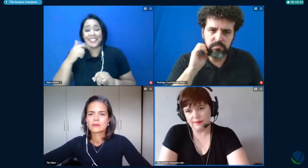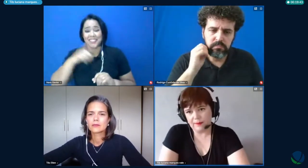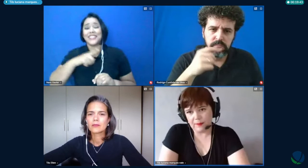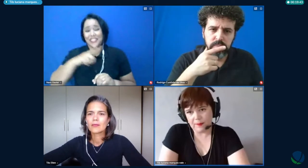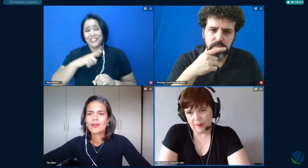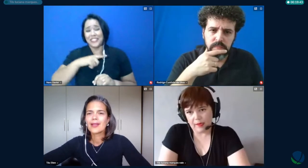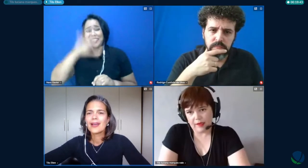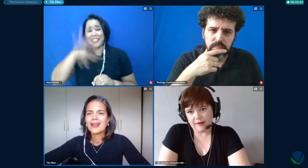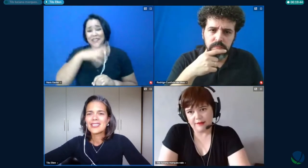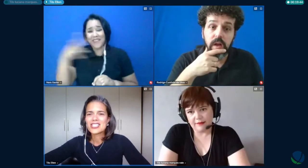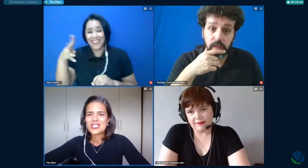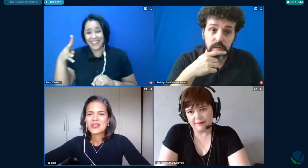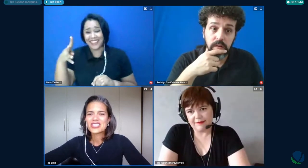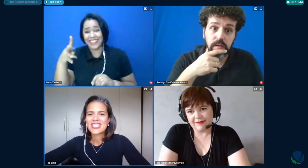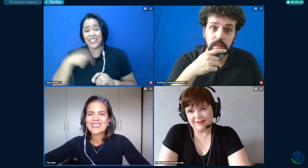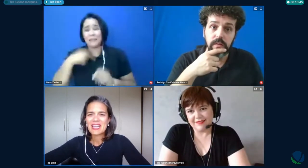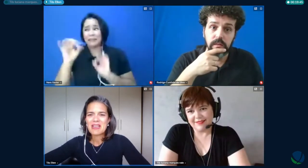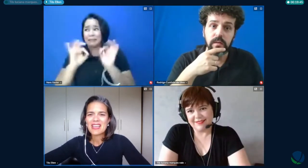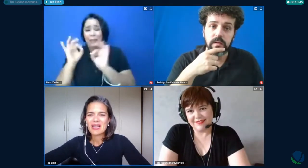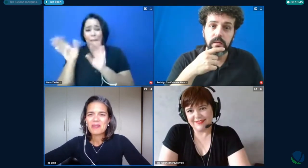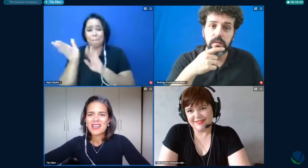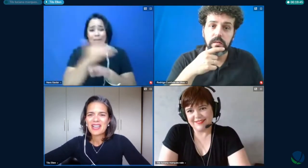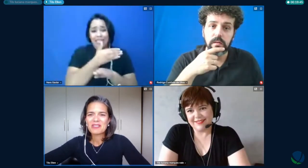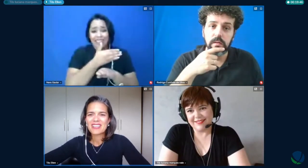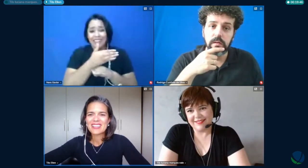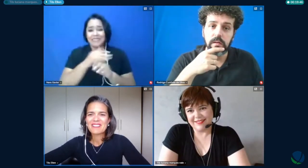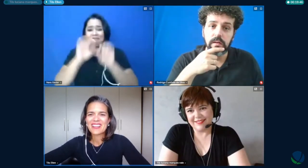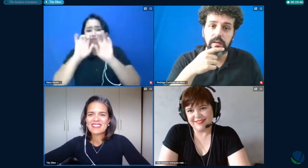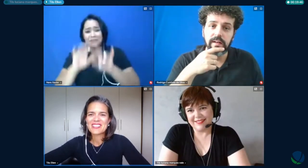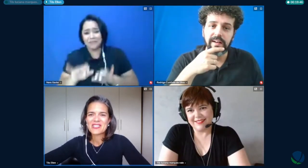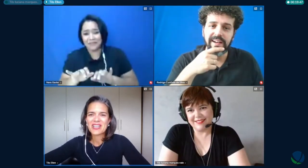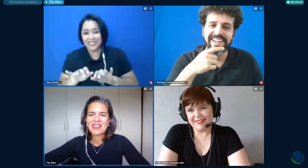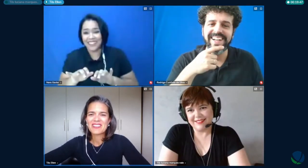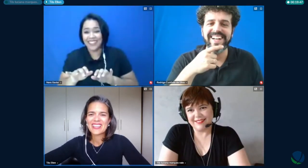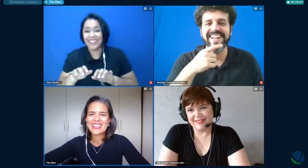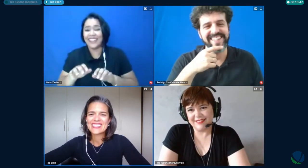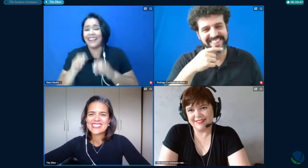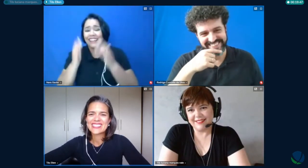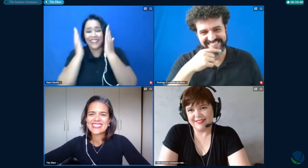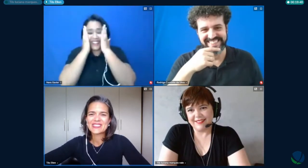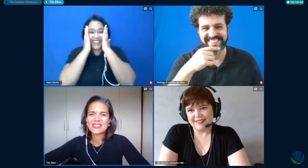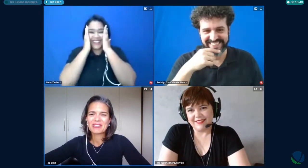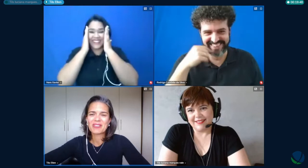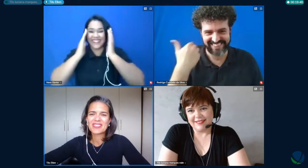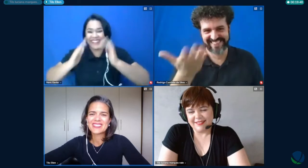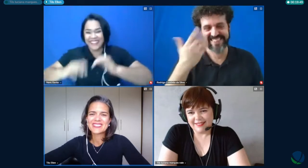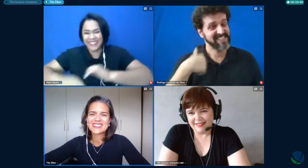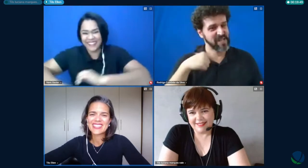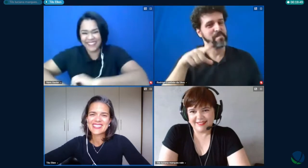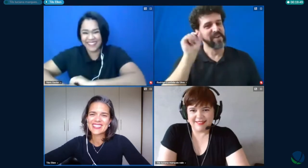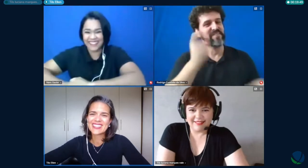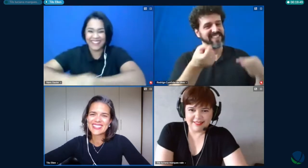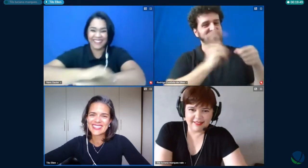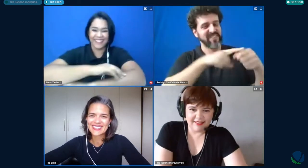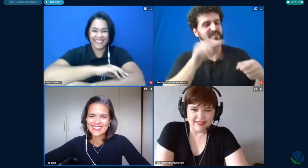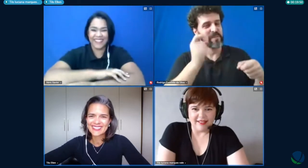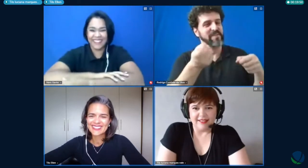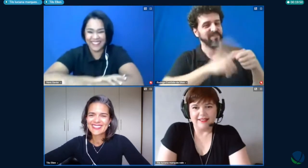tal. Antes eu tinha até elaborado uma tabela, mas eu acabei tirando e formulando um